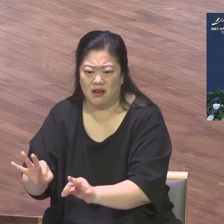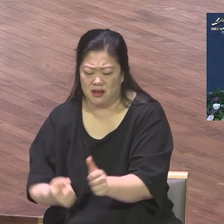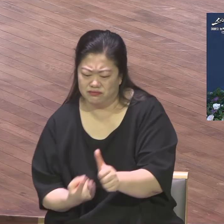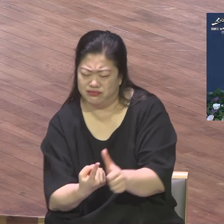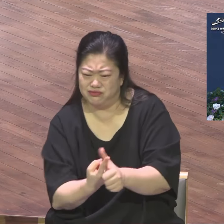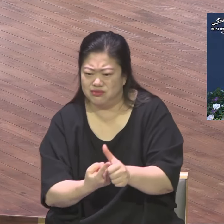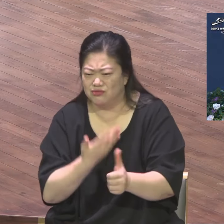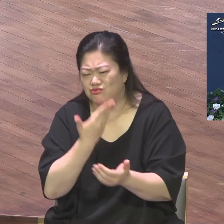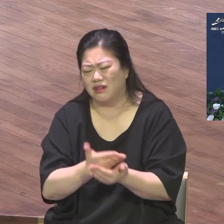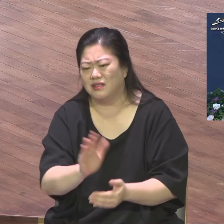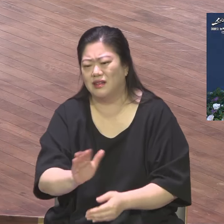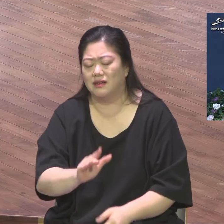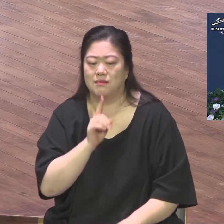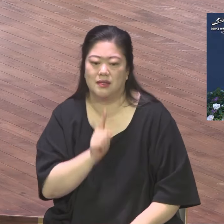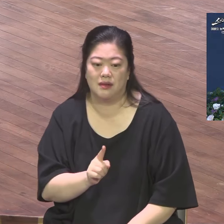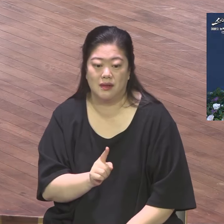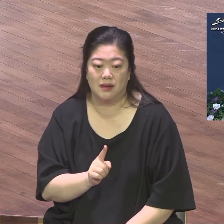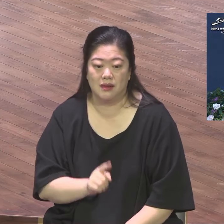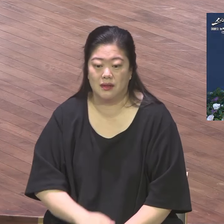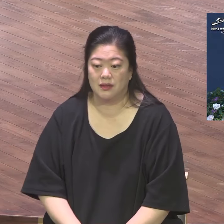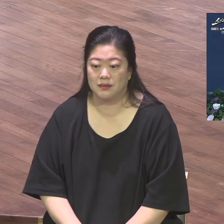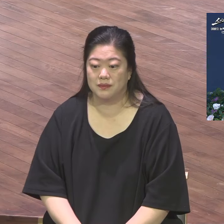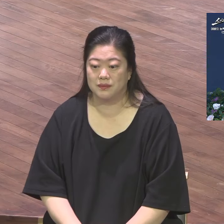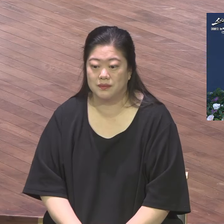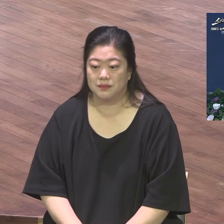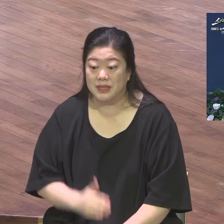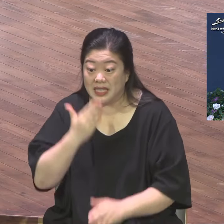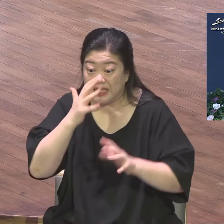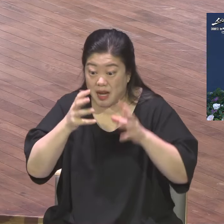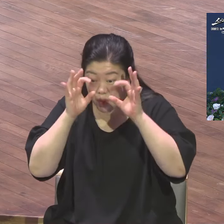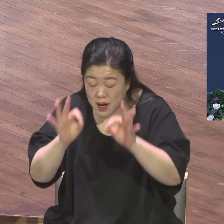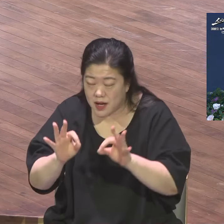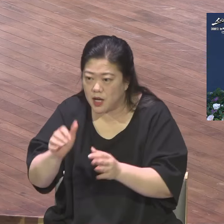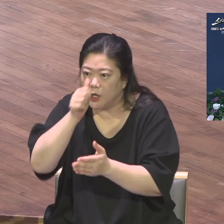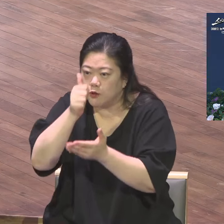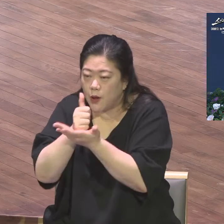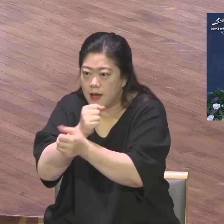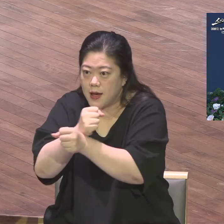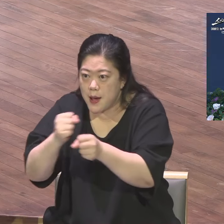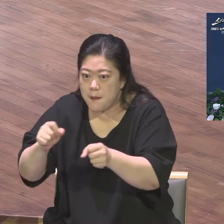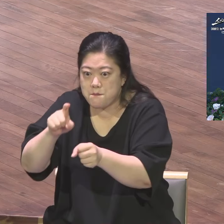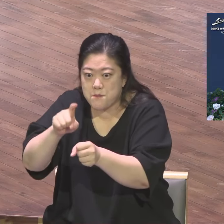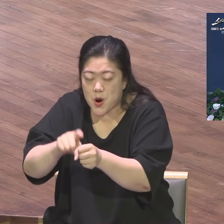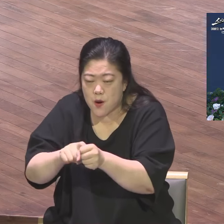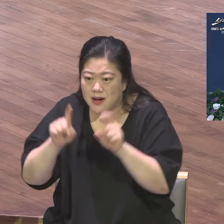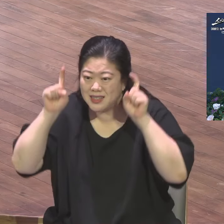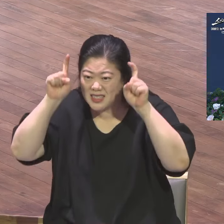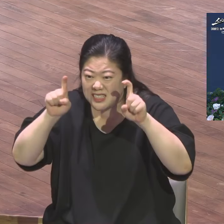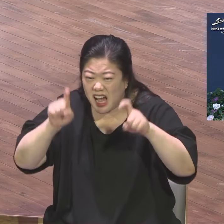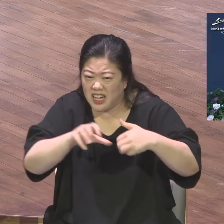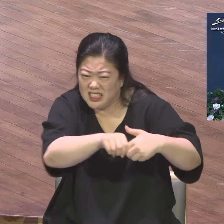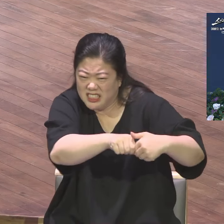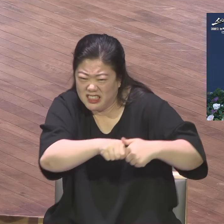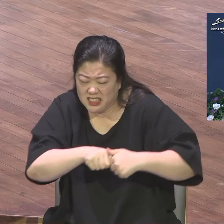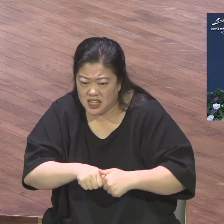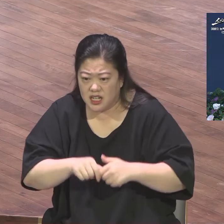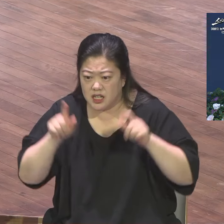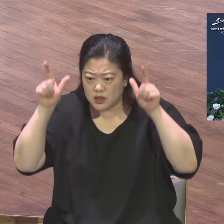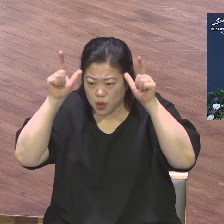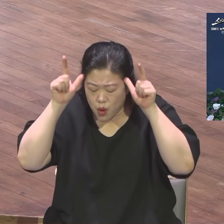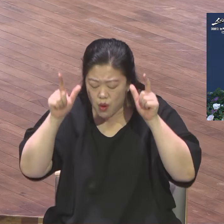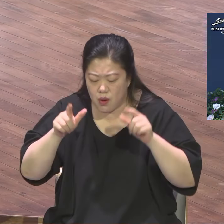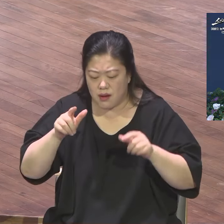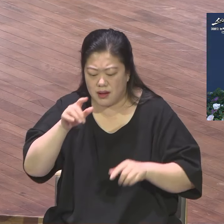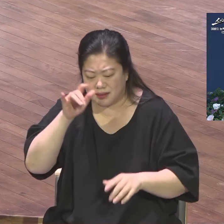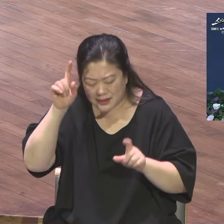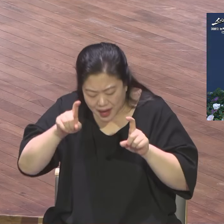이스라엘 백성들이 이게 무슨 말이냐? 형식적 종교생활 여기 다 빠져있다.